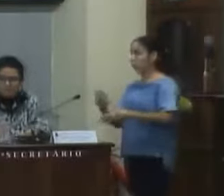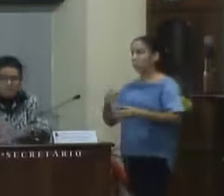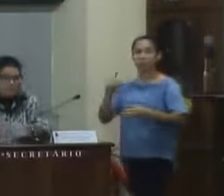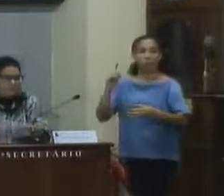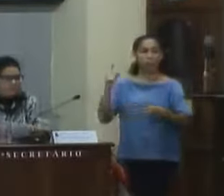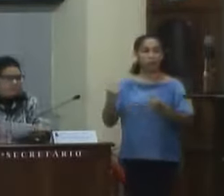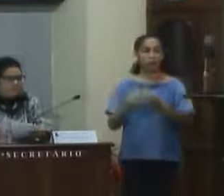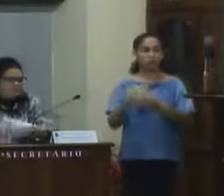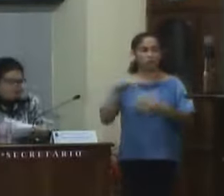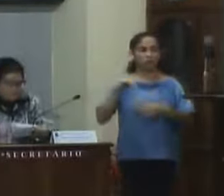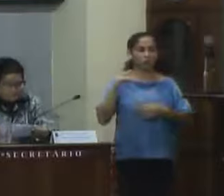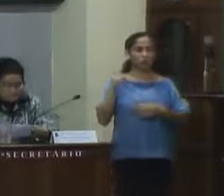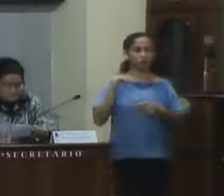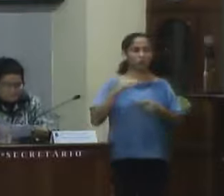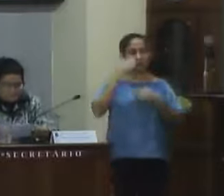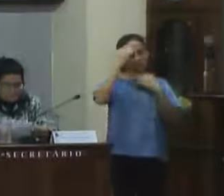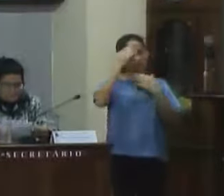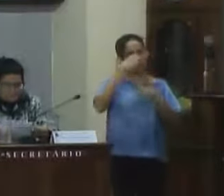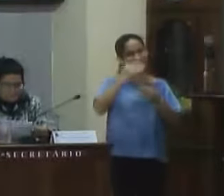Michele.